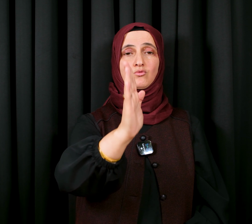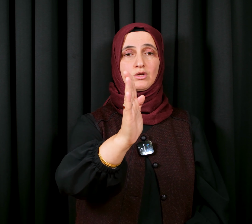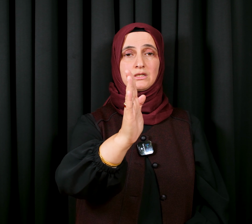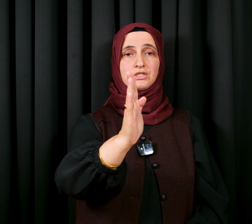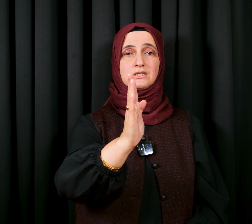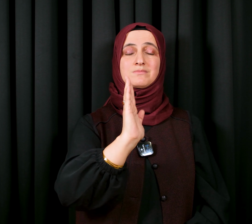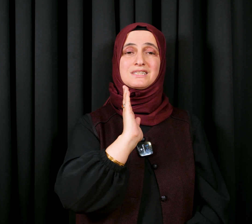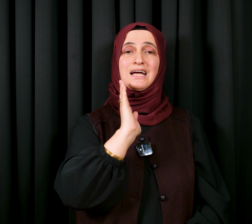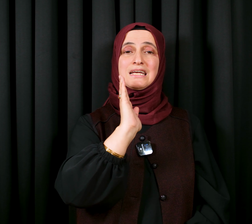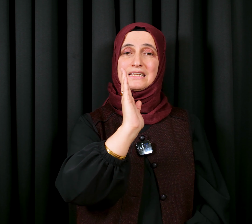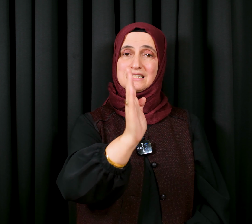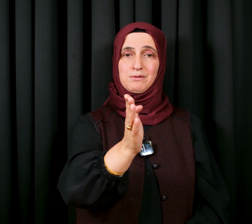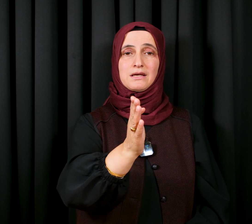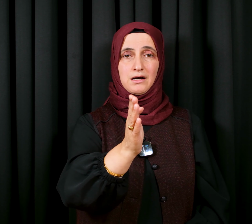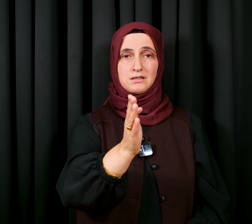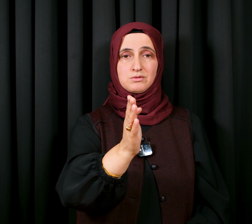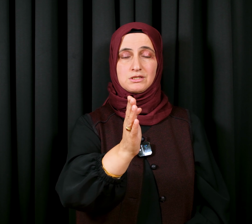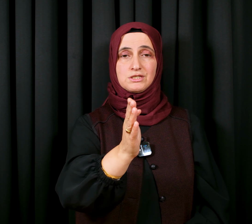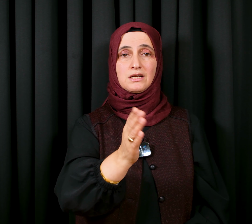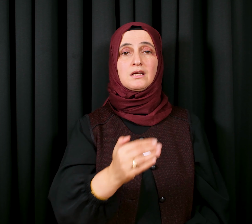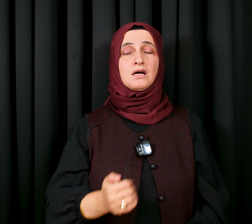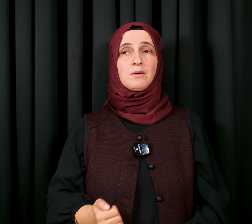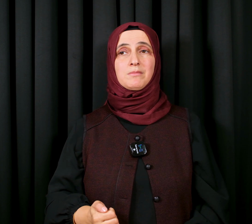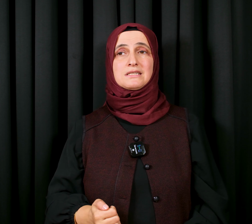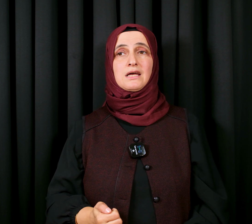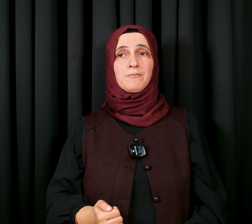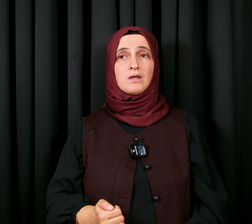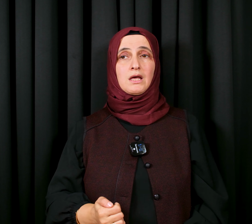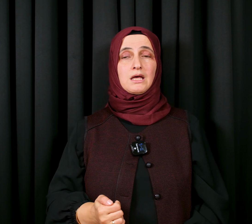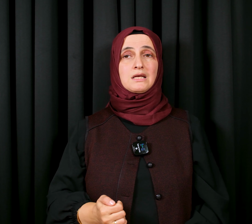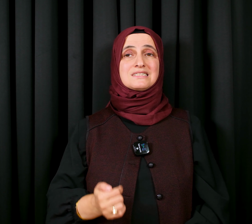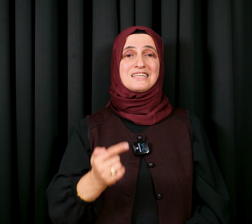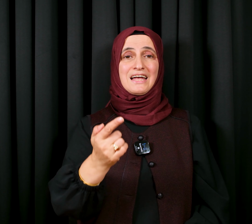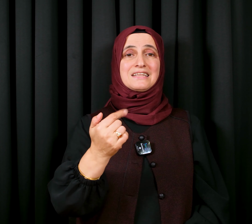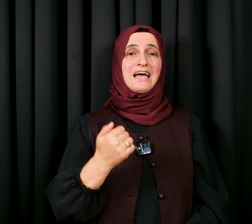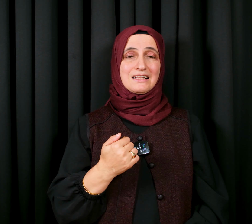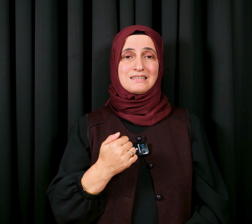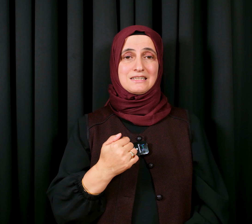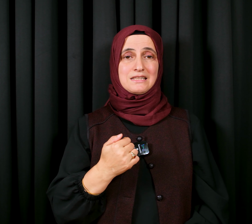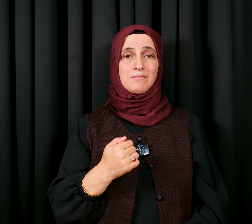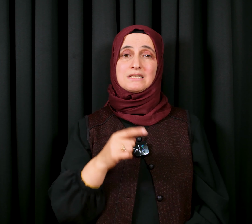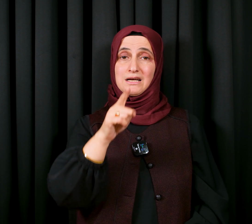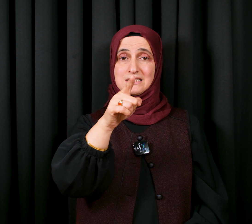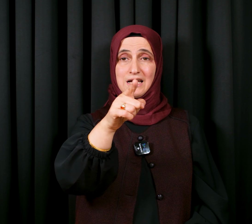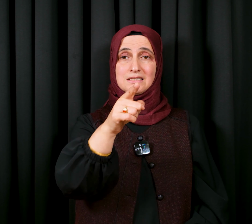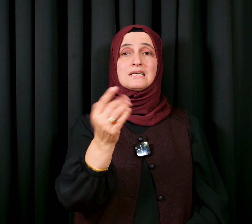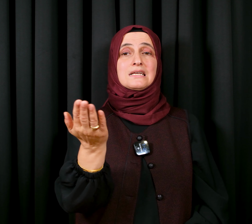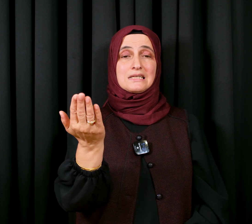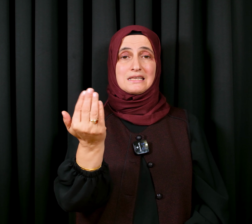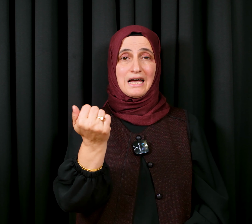uzaklaştırdığımızda gitmek anlamı taşır. Ama mesela sen gel dediğinde, mesela sen gel,